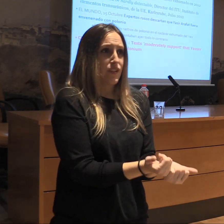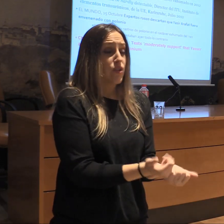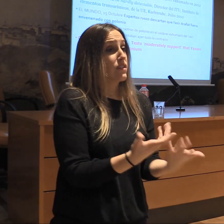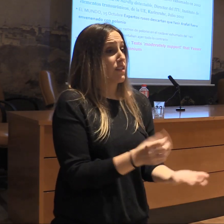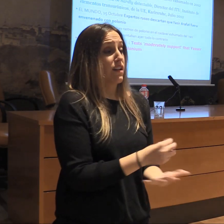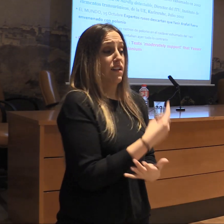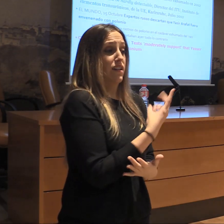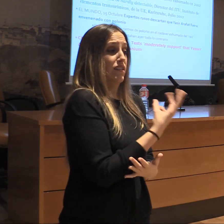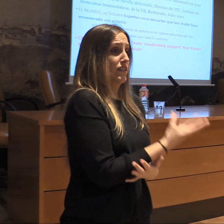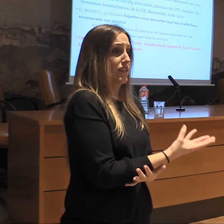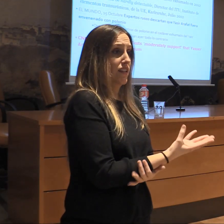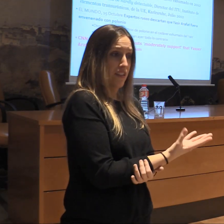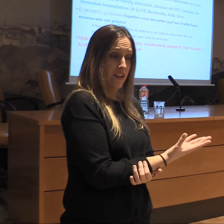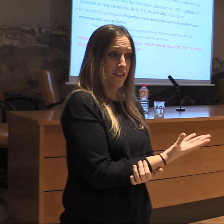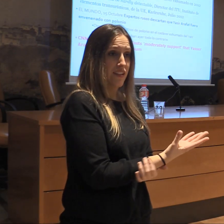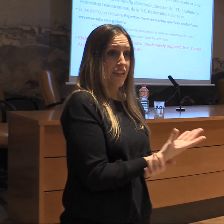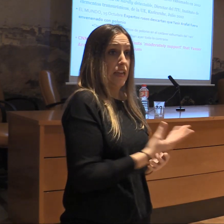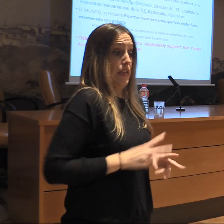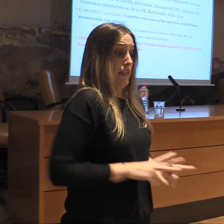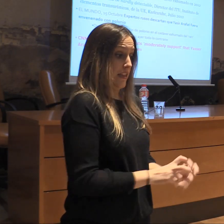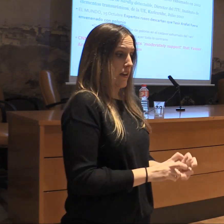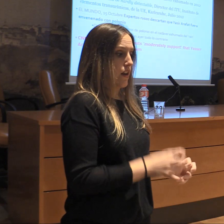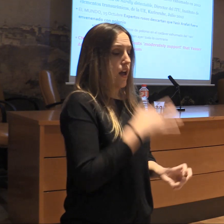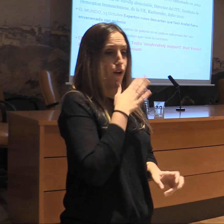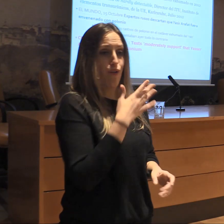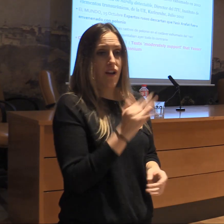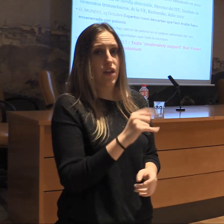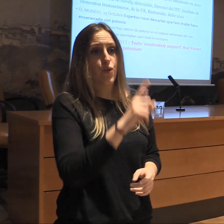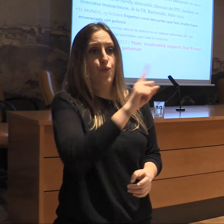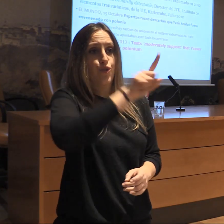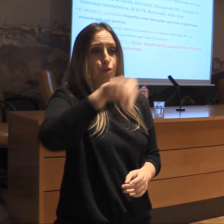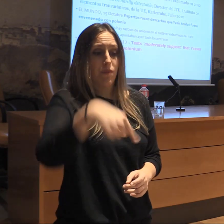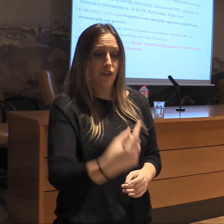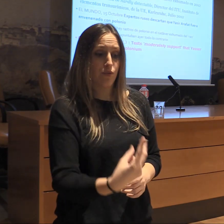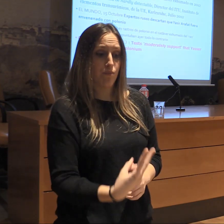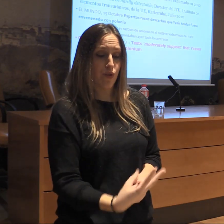inicial queda 1 partido por 2 elevado a